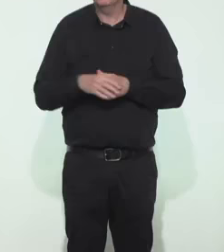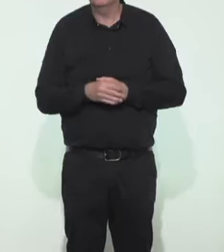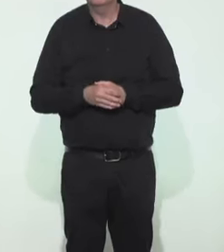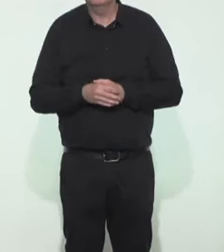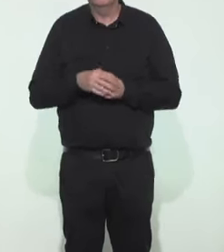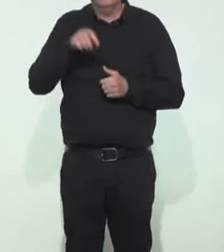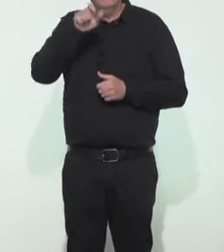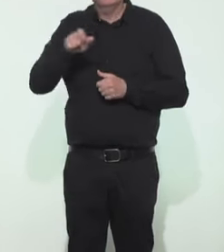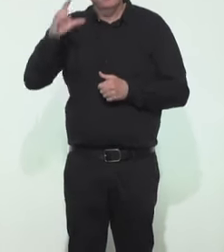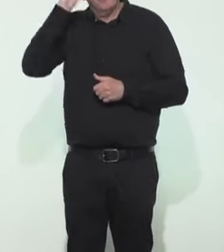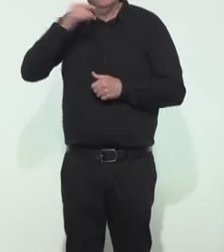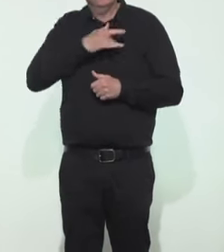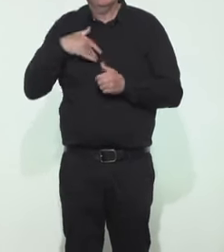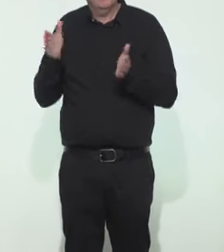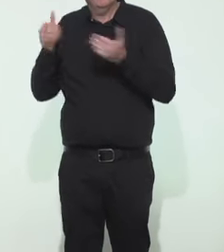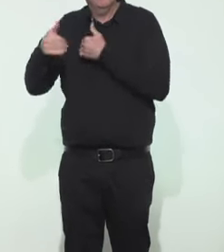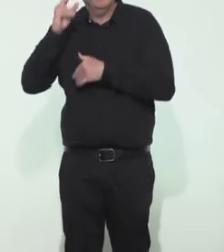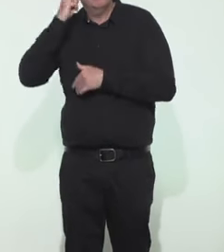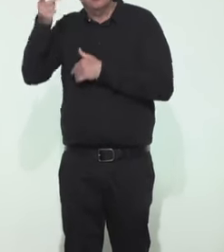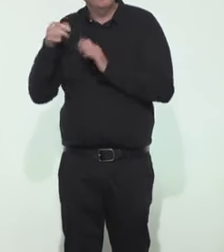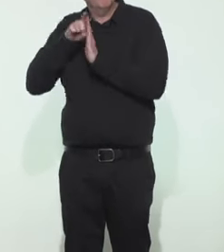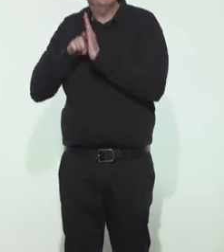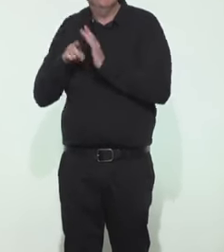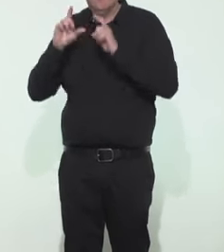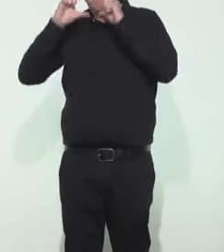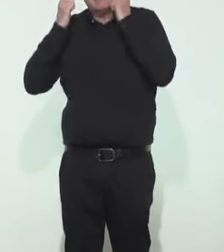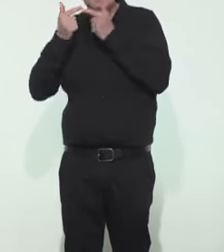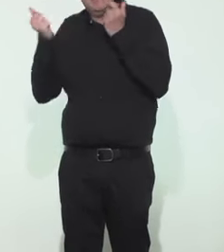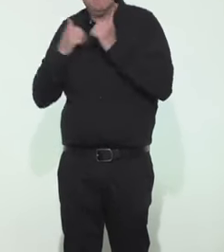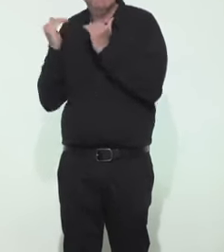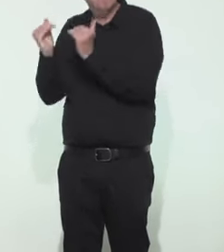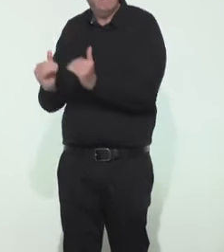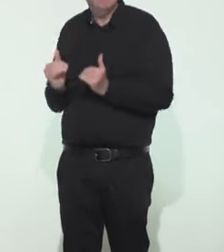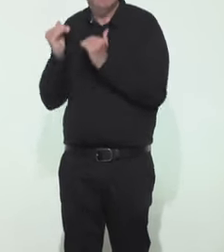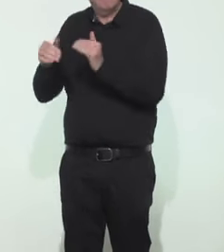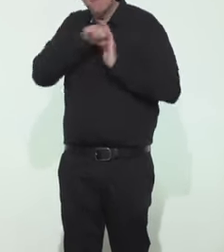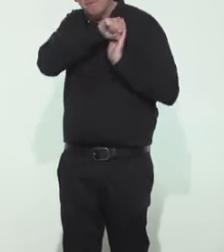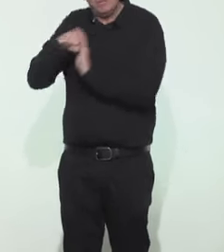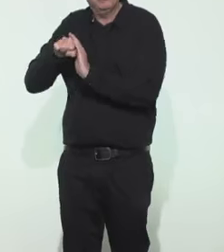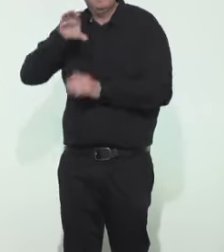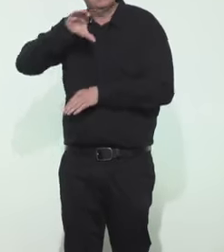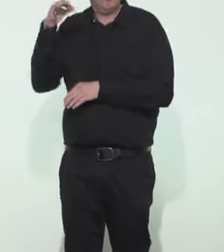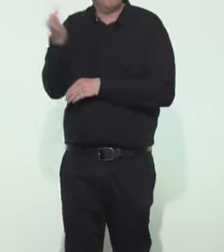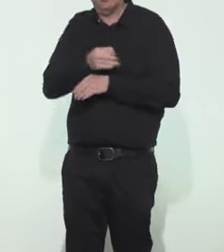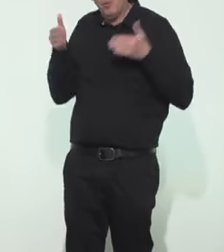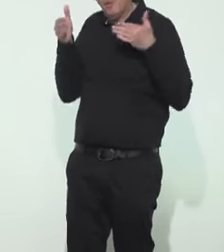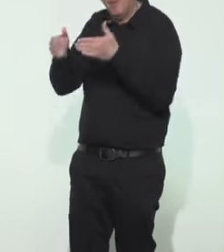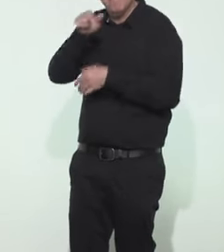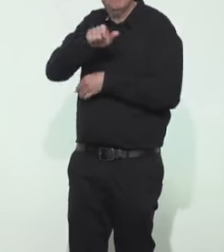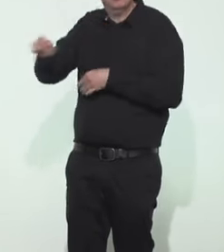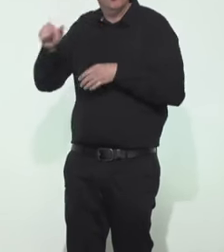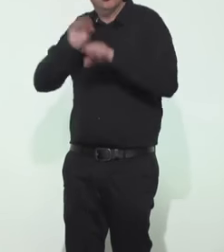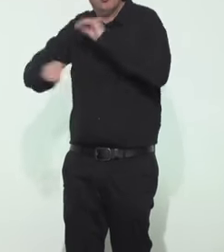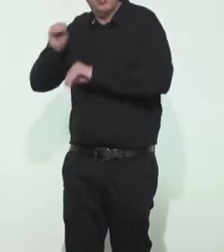pour les professionnels soignants reste absolument les mêmes et nous savons et nous le disons à chaque fois nous avons une priorité absolue pour protéger nos soignants